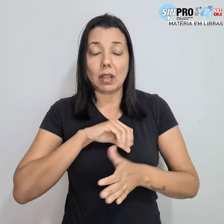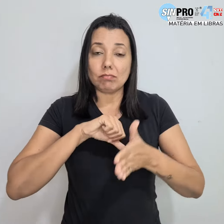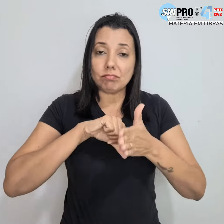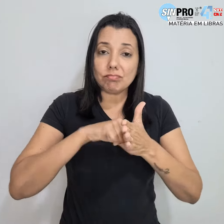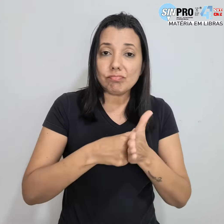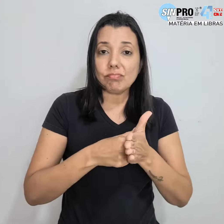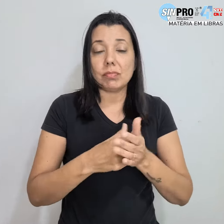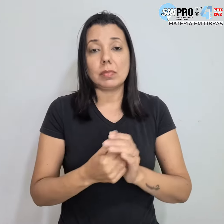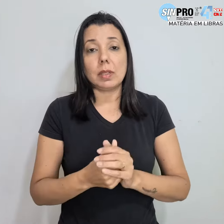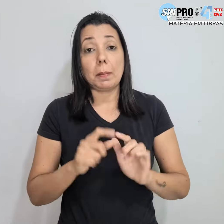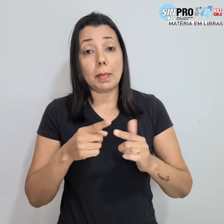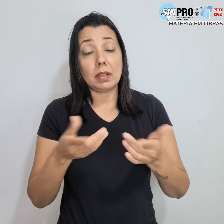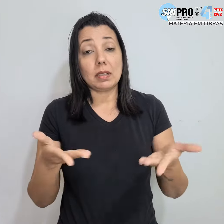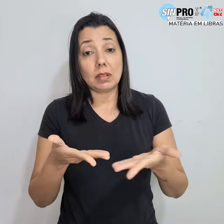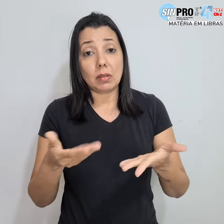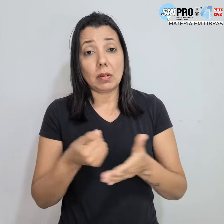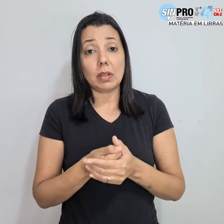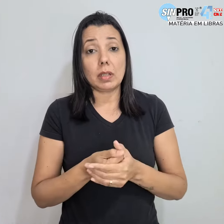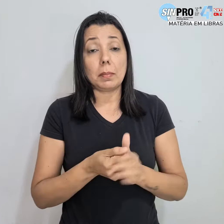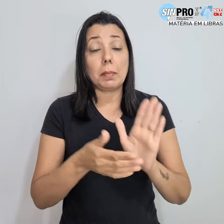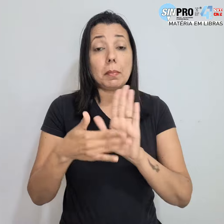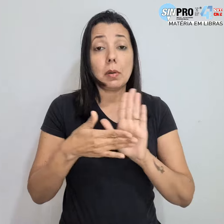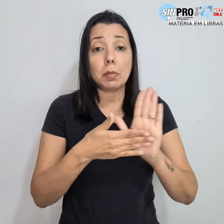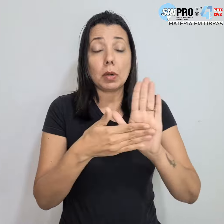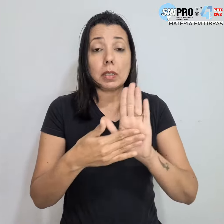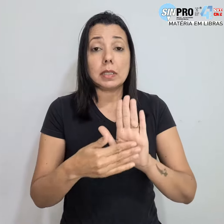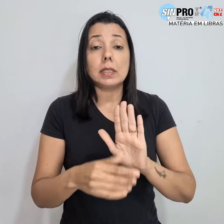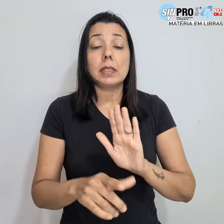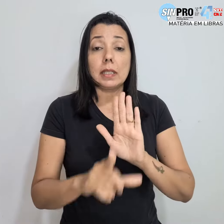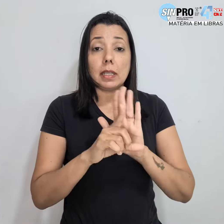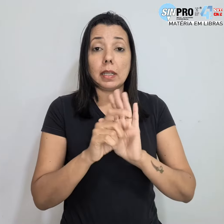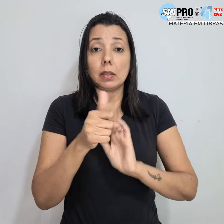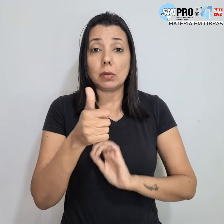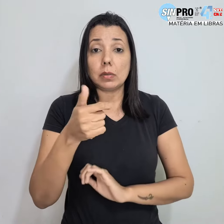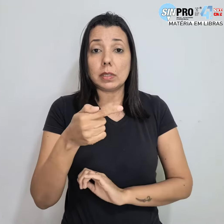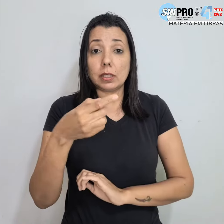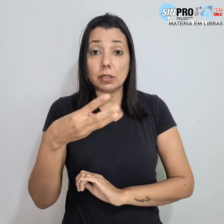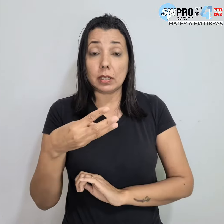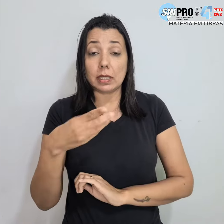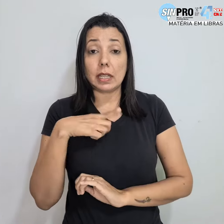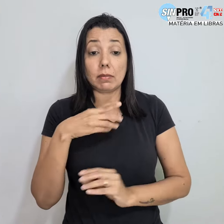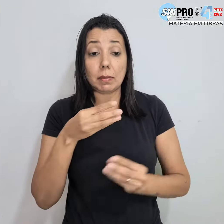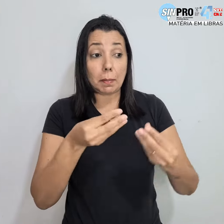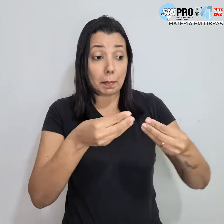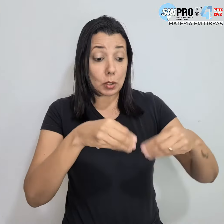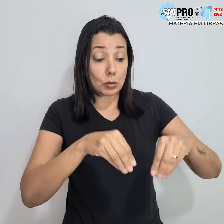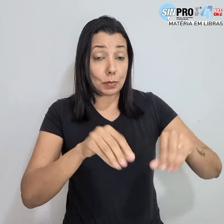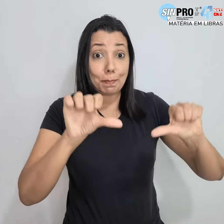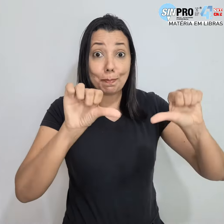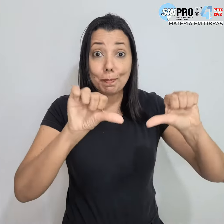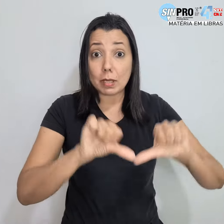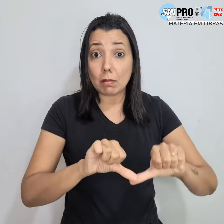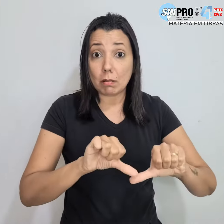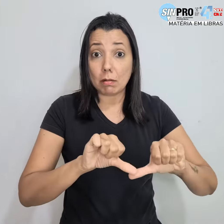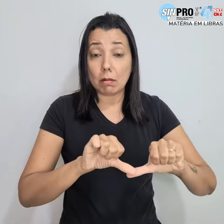congelados, mas o congelamento proposto na Lei nº 173 leva a prejuízo ainda maior,